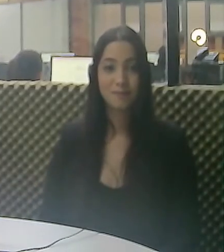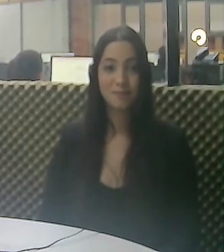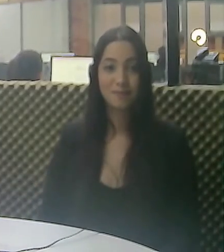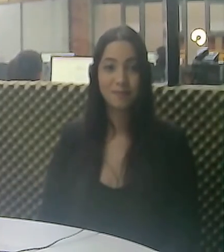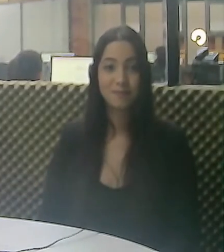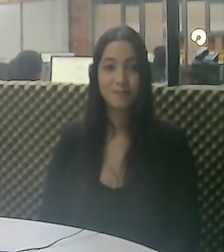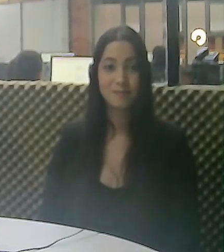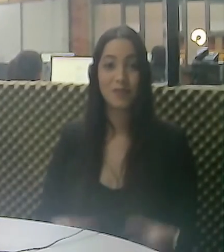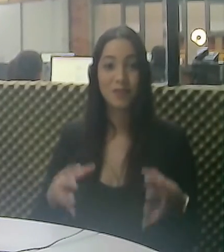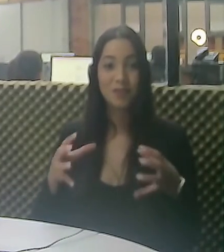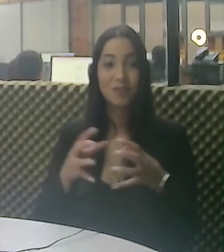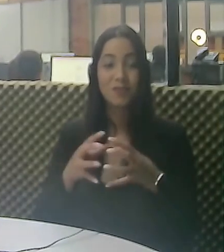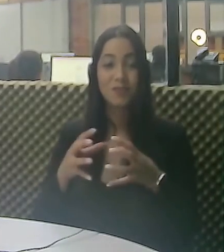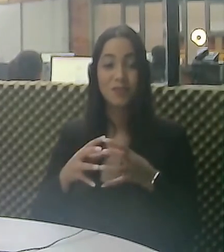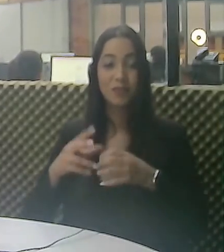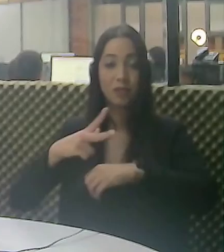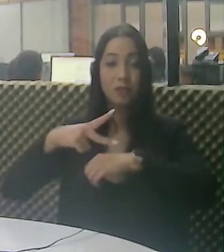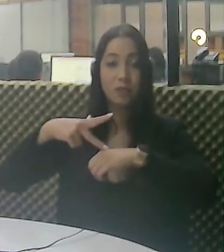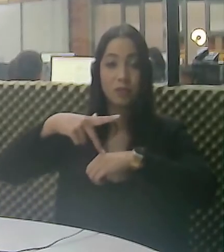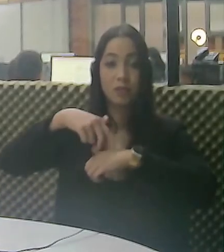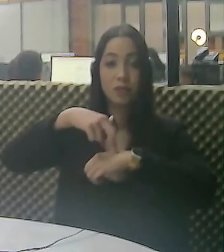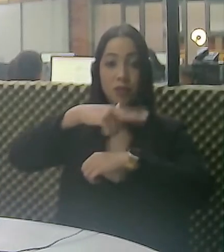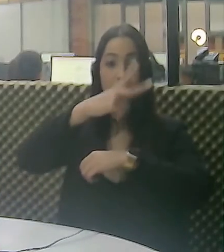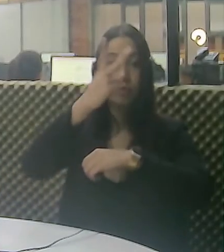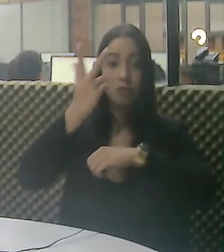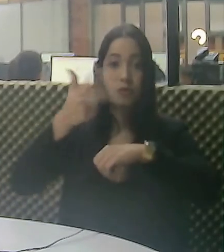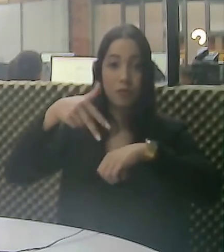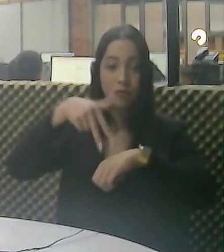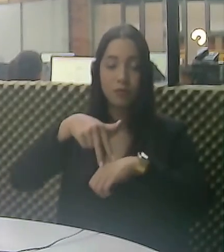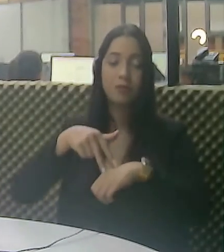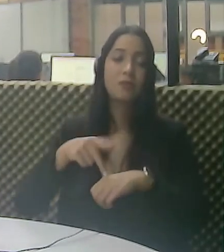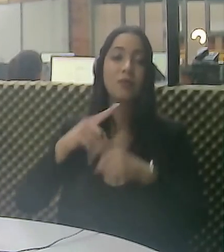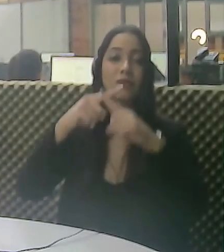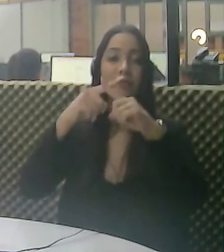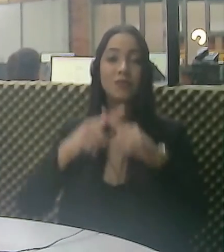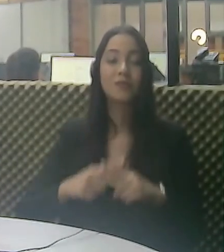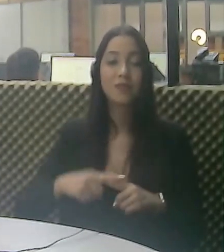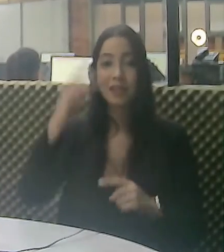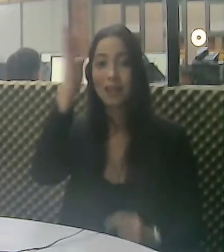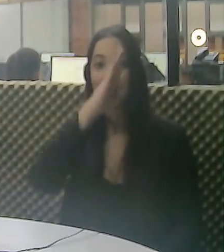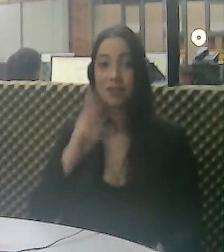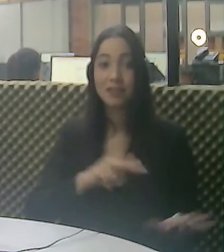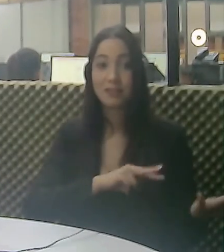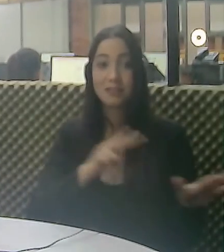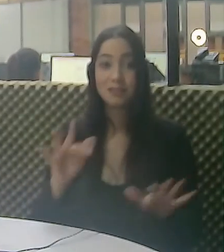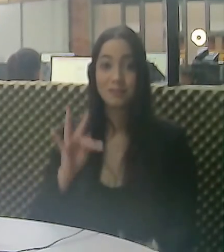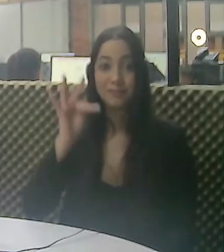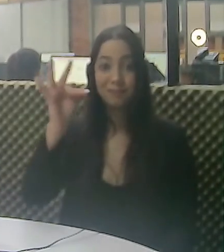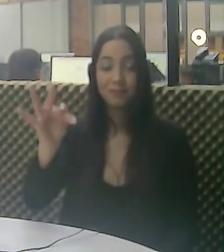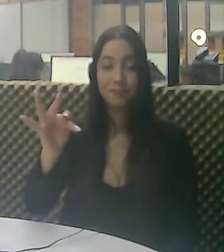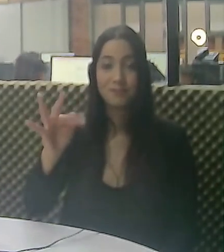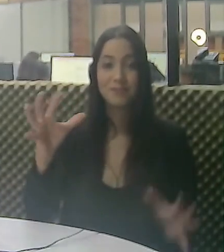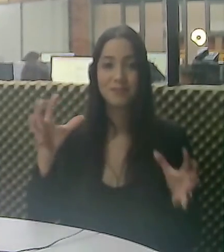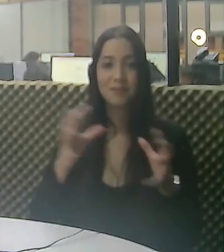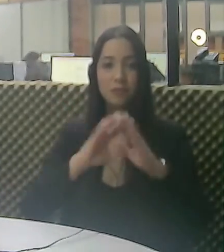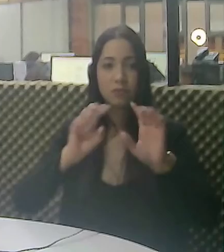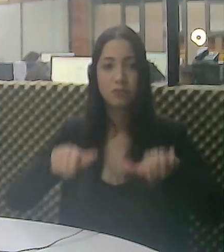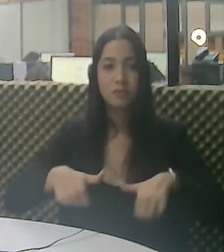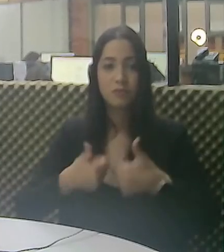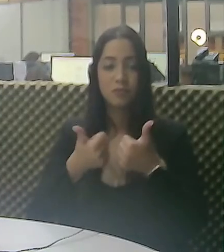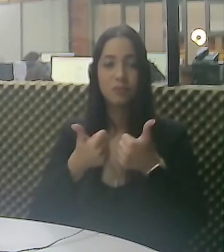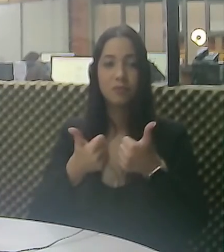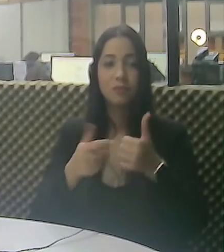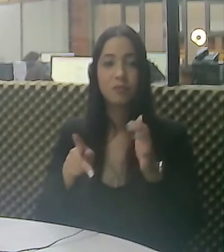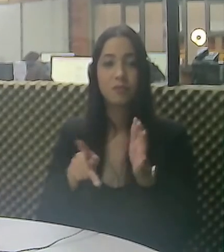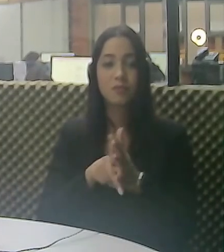equipe de ginástica artística da fuel disputa torneio nacional na próxima semana a equipe de alto rendimento da fundação